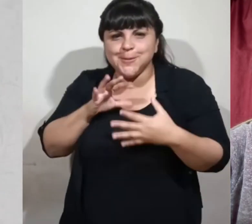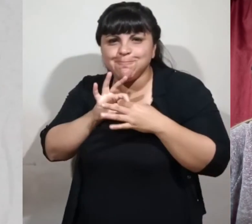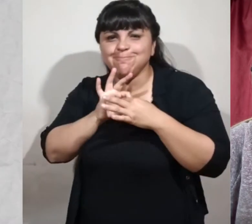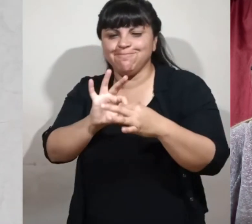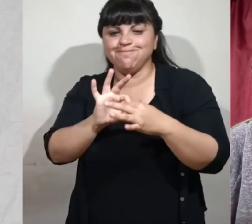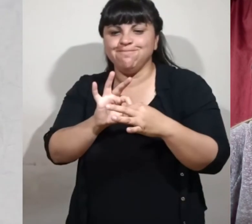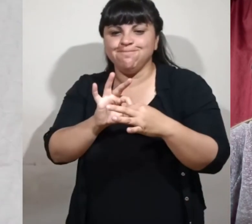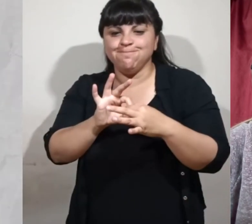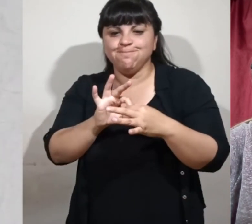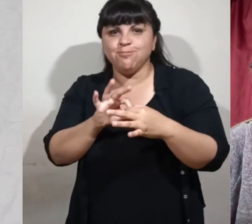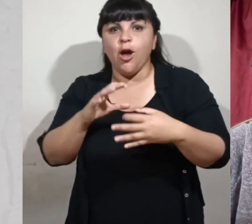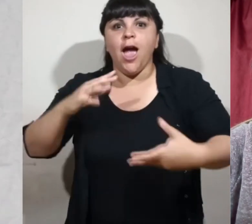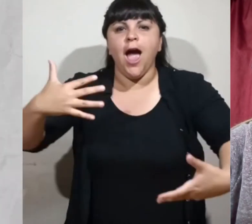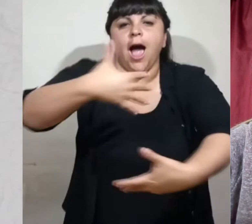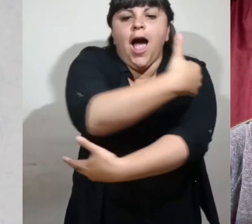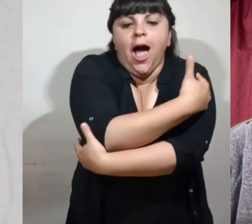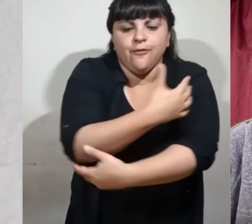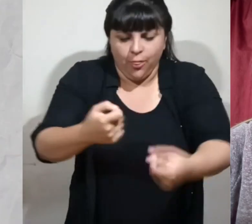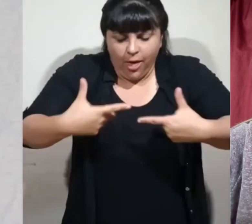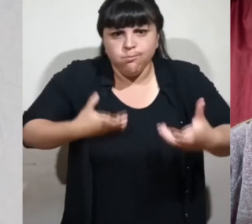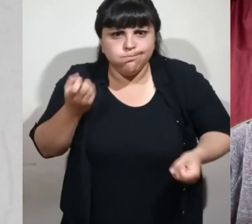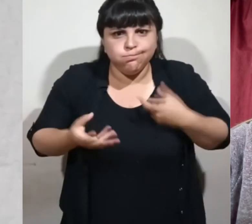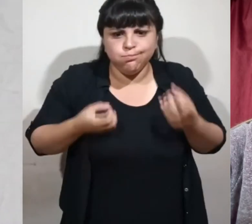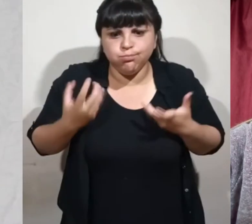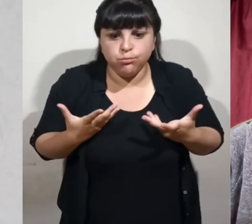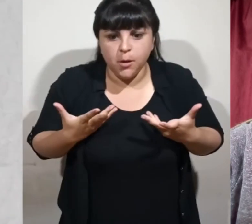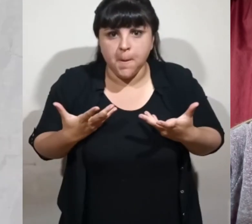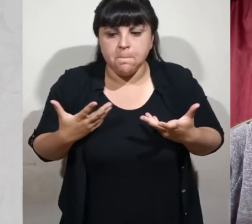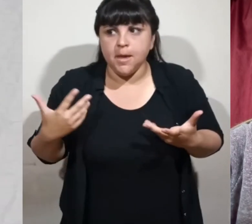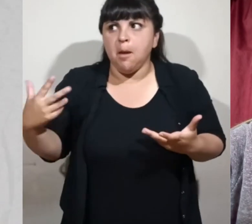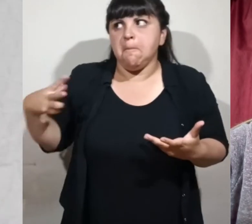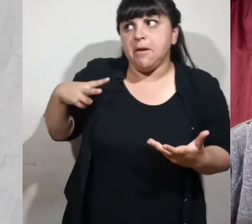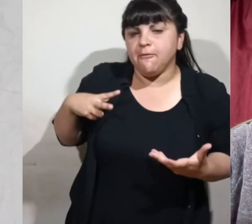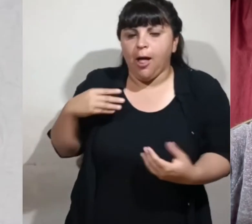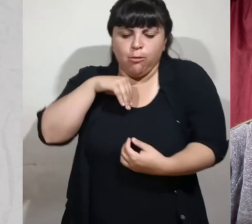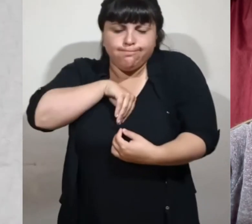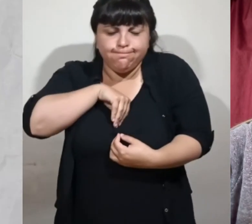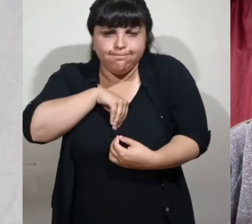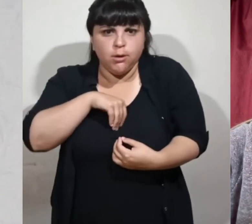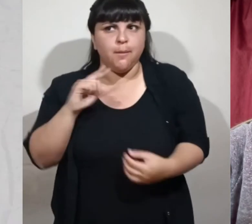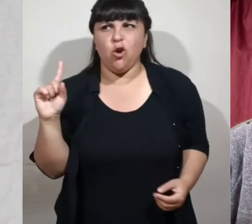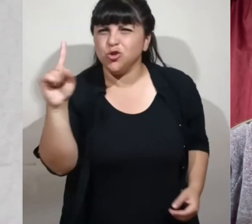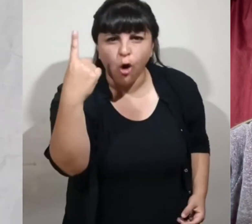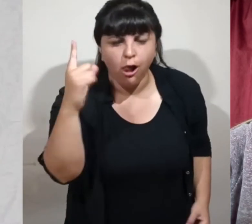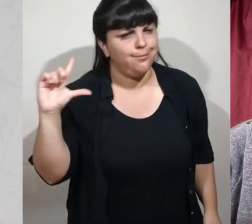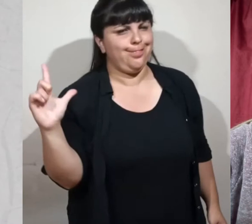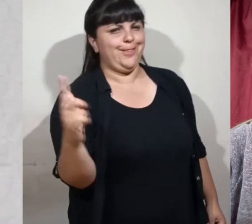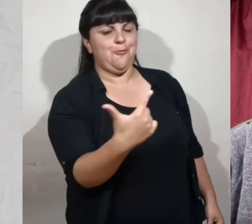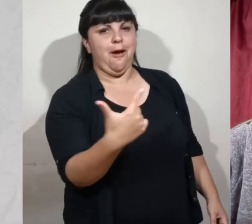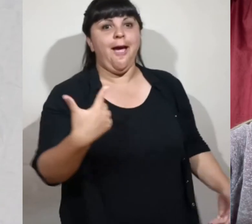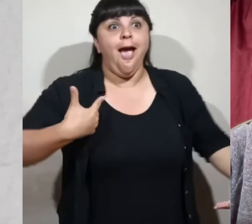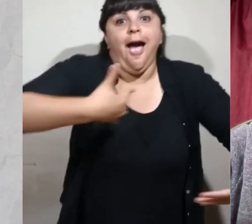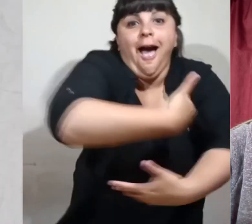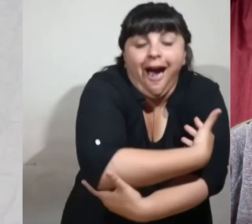una. El abrazo es un acto de comunicación. El abrazo puede ser íntimo y privado, pero nunca individual. Siempre hay alguien que abraza y